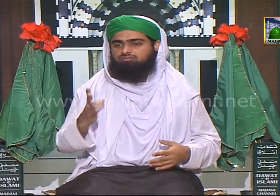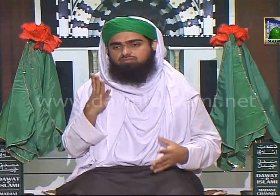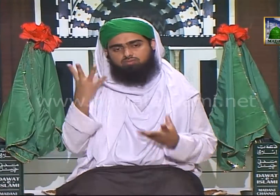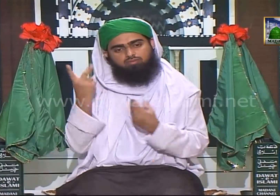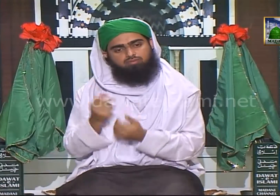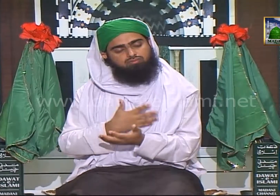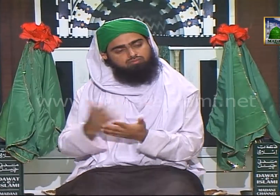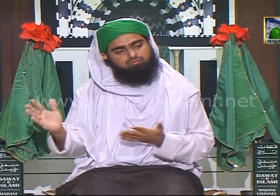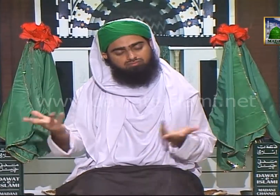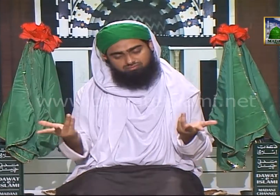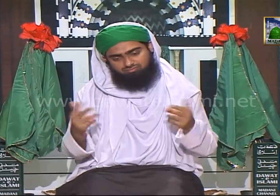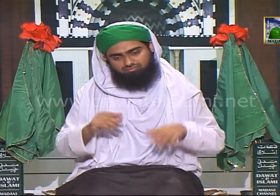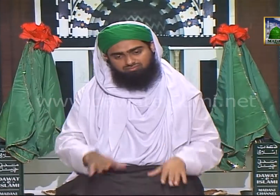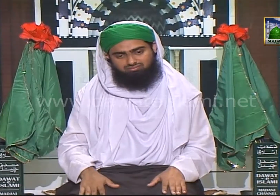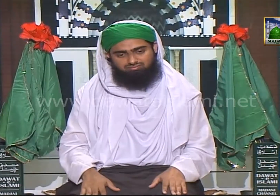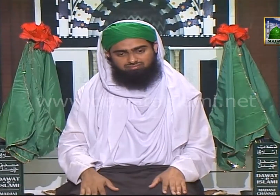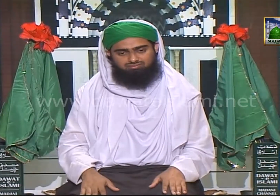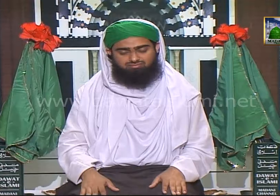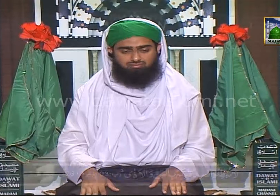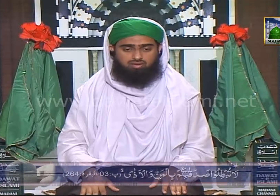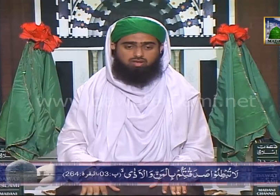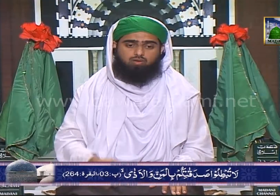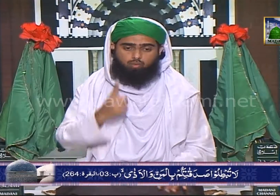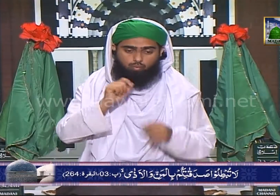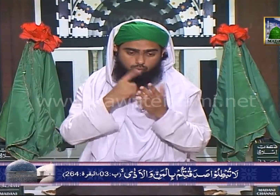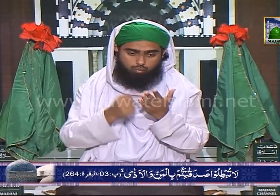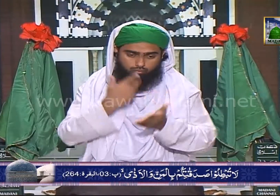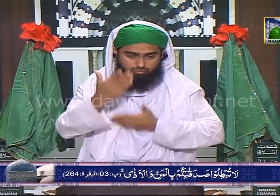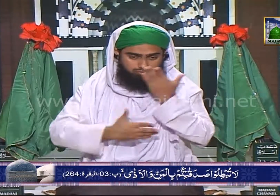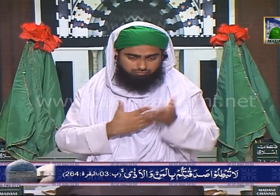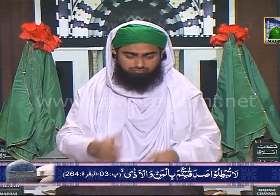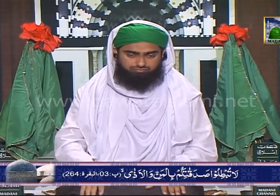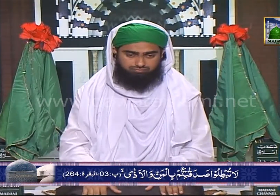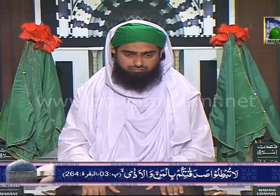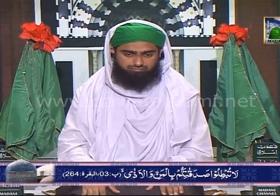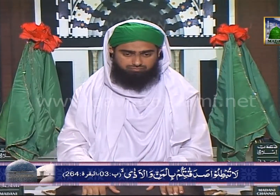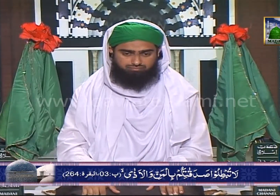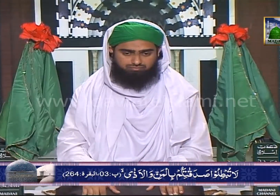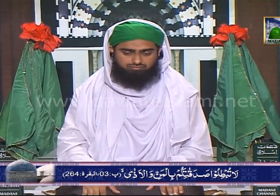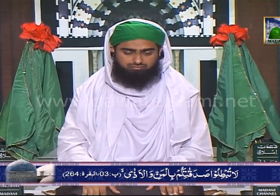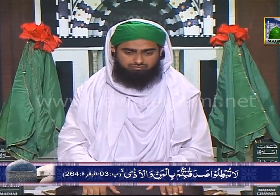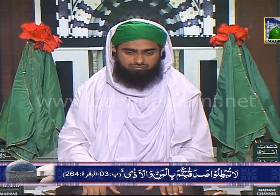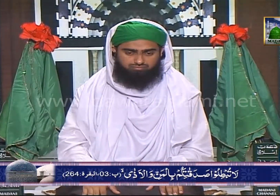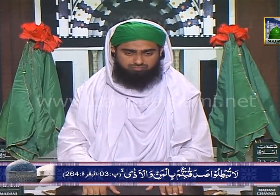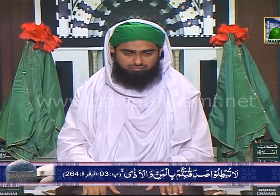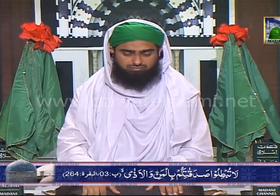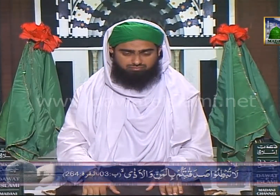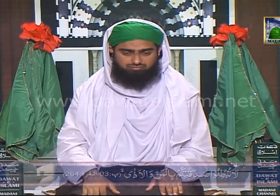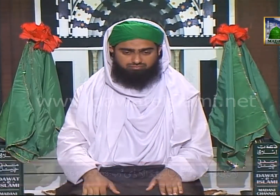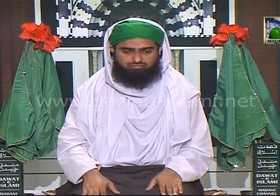وہ بولتا بھی۔ حالانکہ قرآن شریف کی آیت ہے لا تبطلوا صدقاتکم بالمن والاذى، اپنے